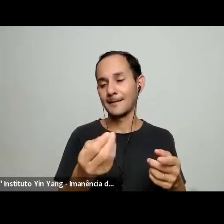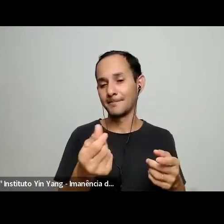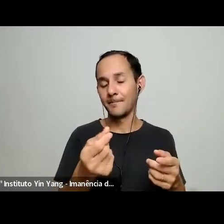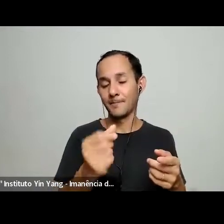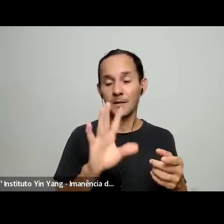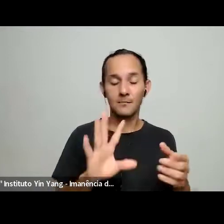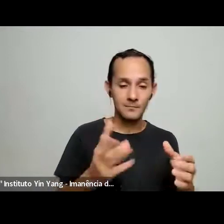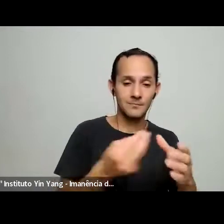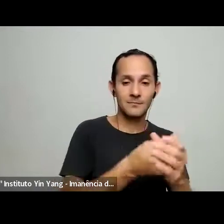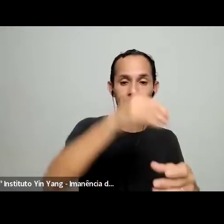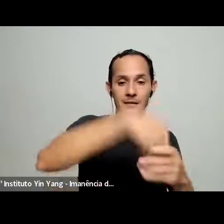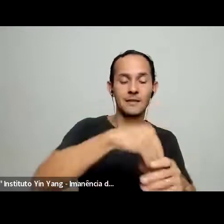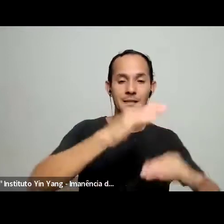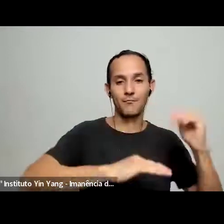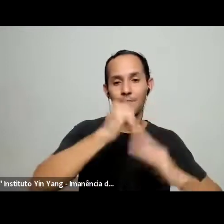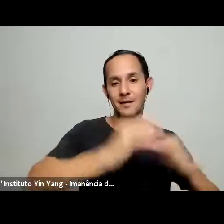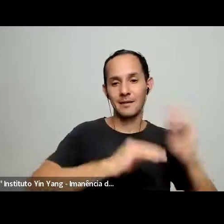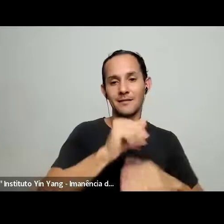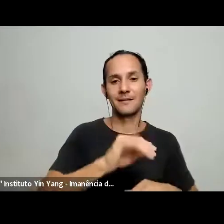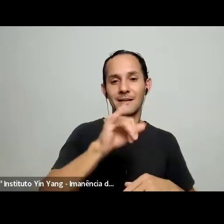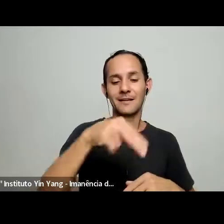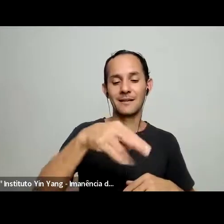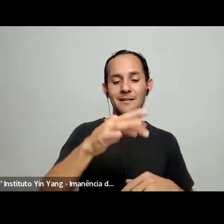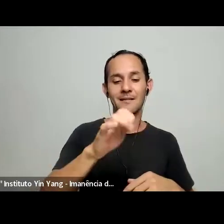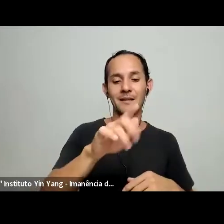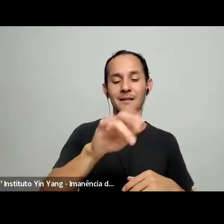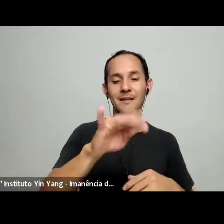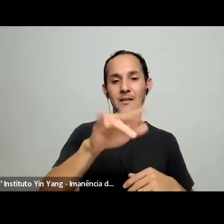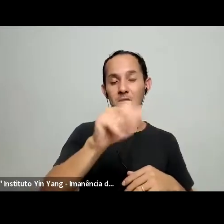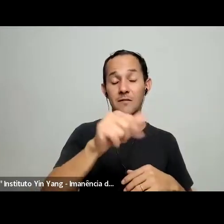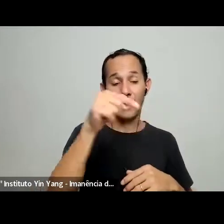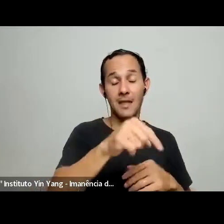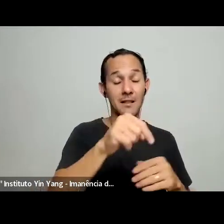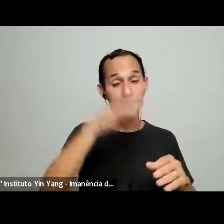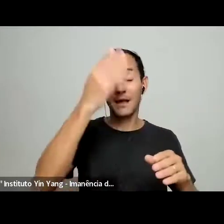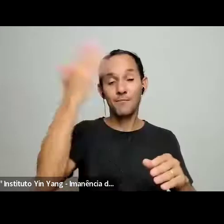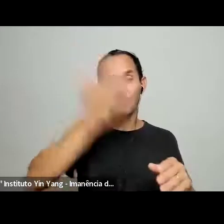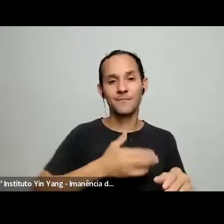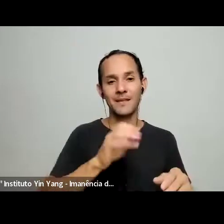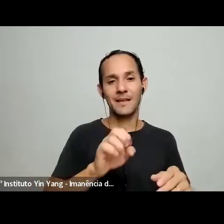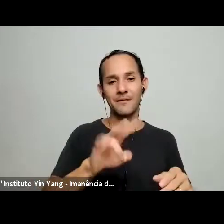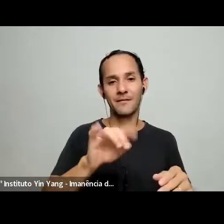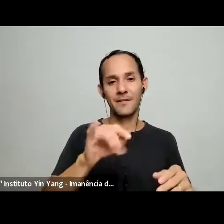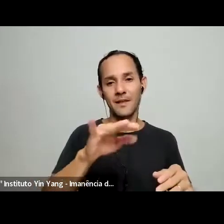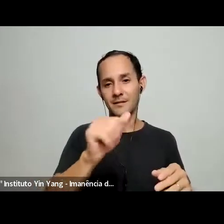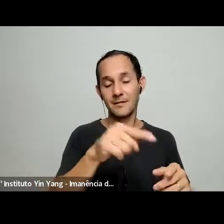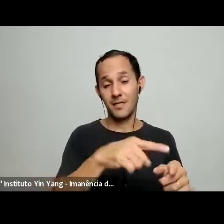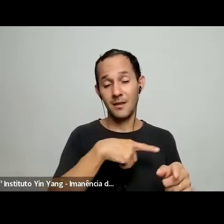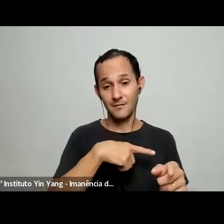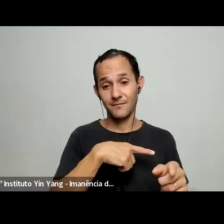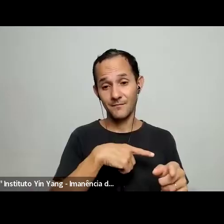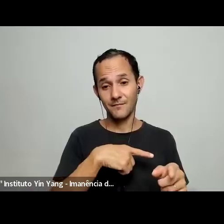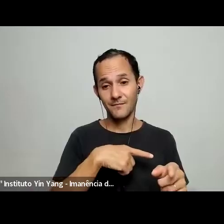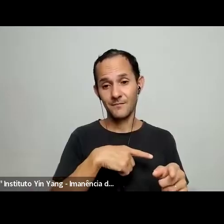parte das práticas integrativas e uma das que mais tem evidência hoje dentro do nosso sistema único de saúde, né?